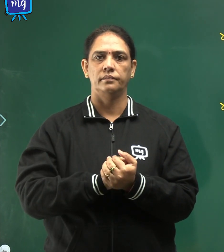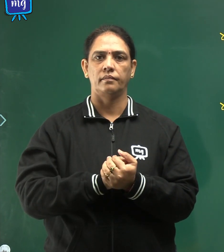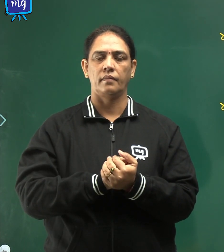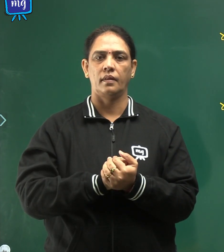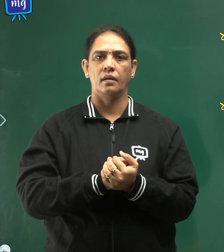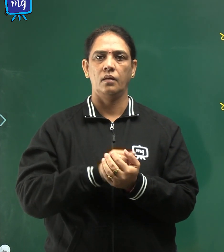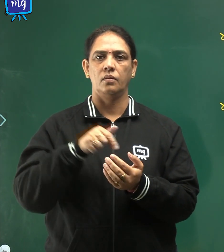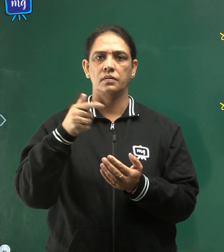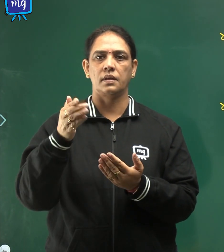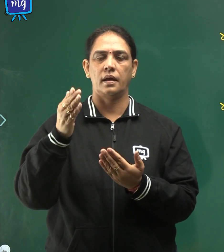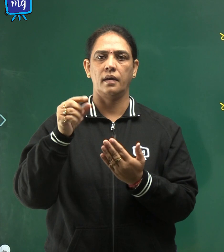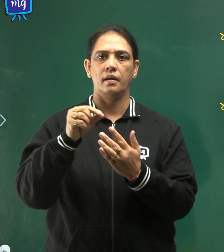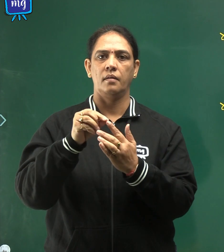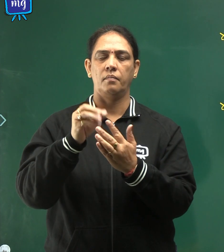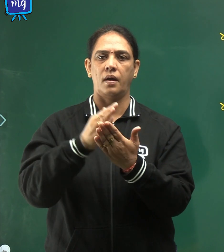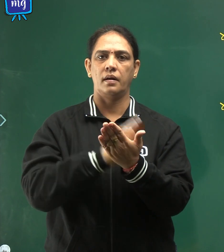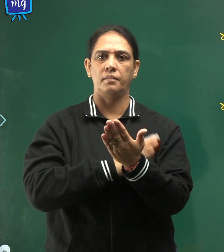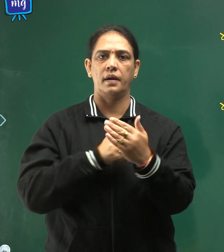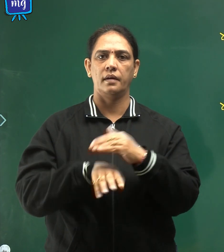और उसके भागों में